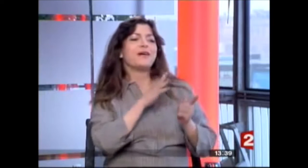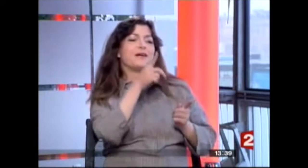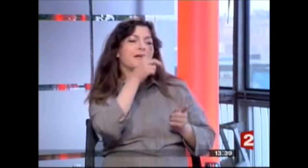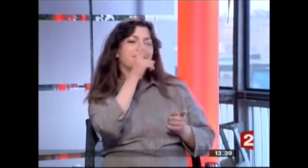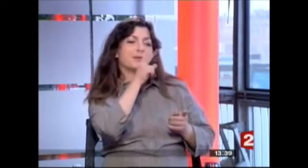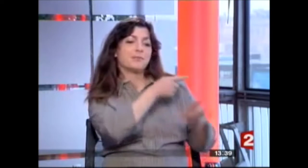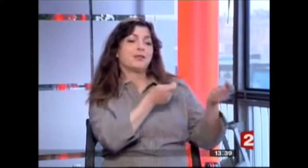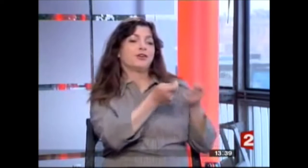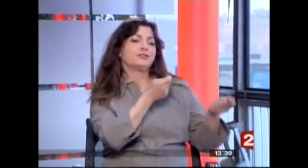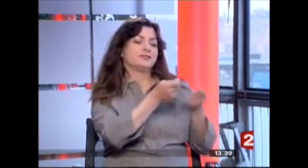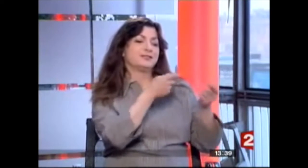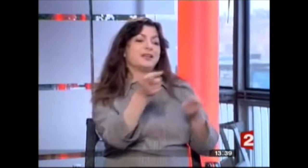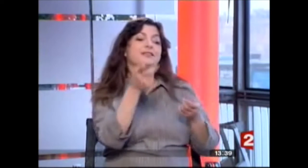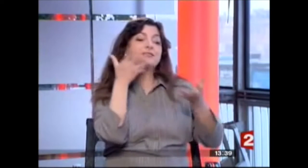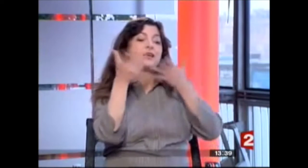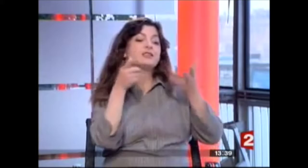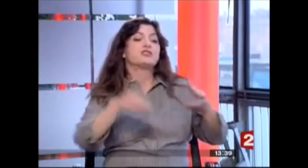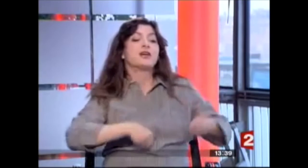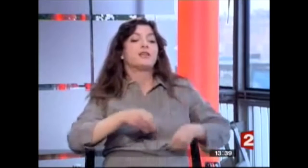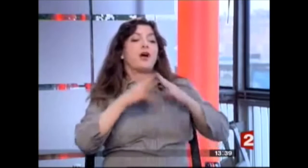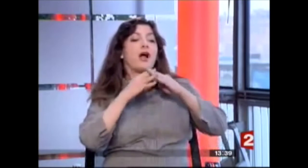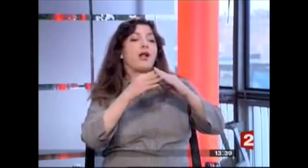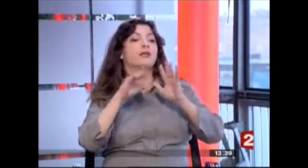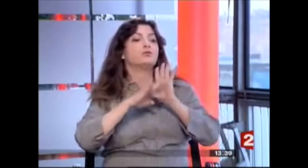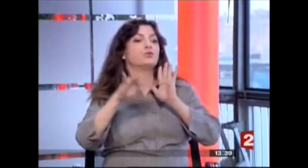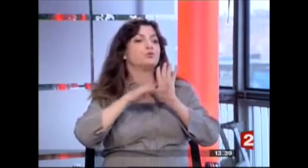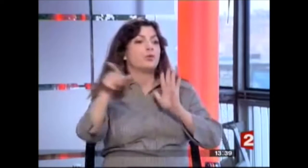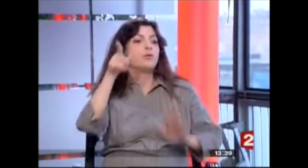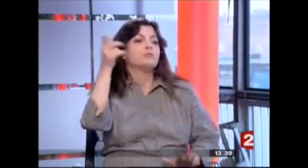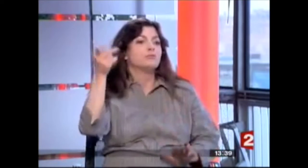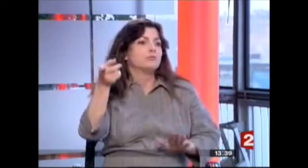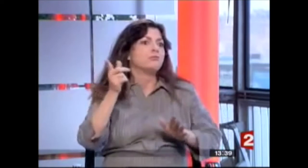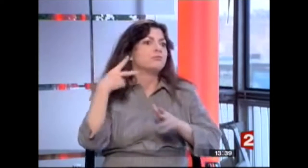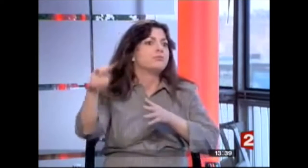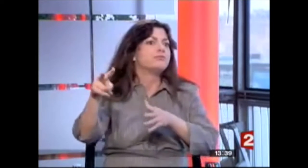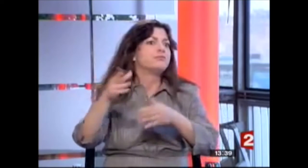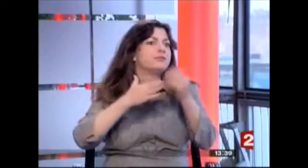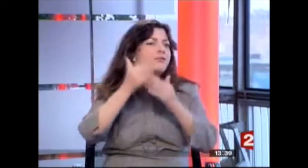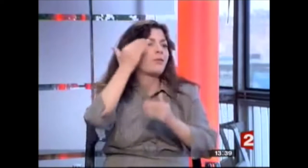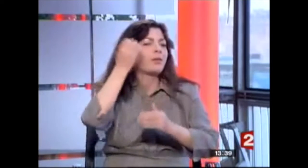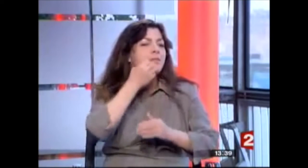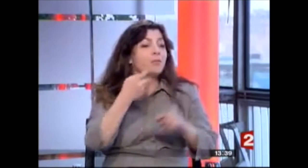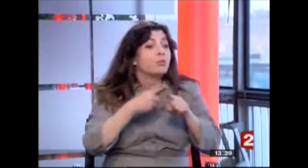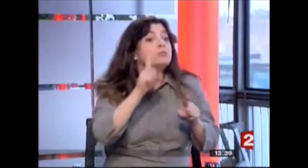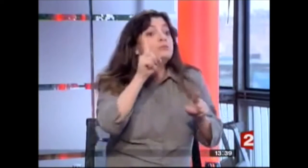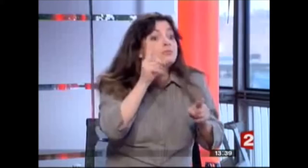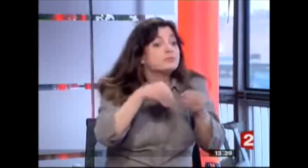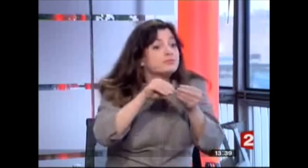En fait, c'est une rencontre entre Philippe Carbonneau, metteur en scène, et Serge Hureau, metteur en scène et directeur du hall de la chanson. Donc, il connaît très très bien la chanson,